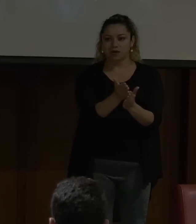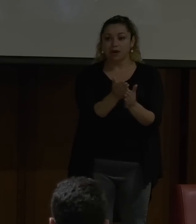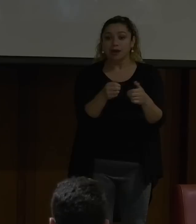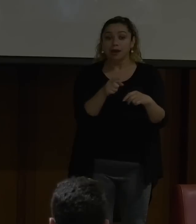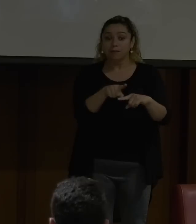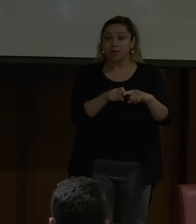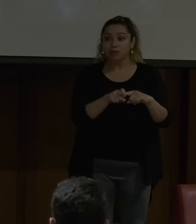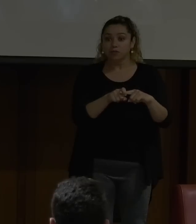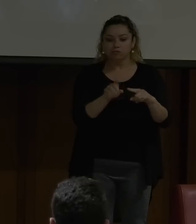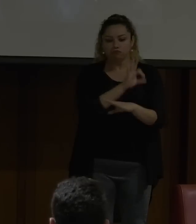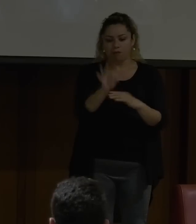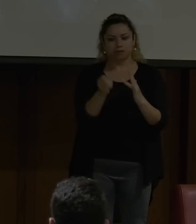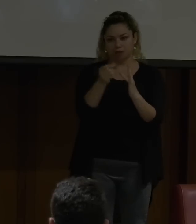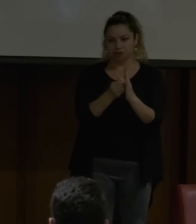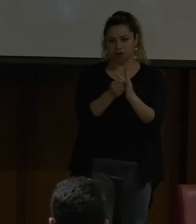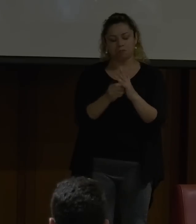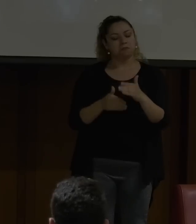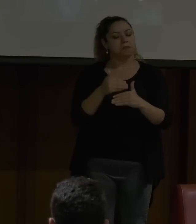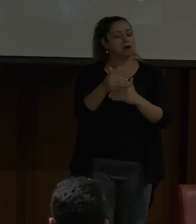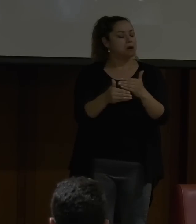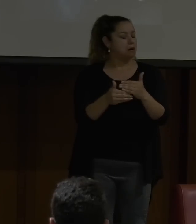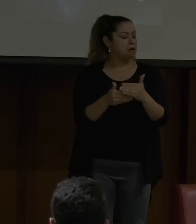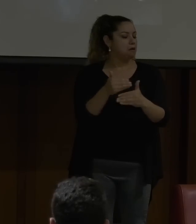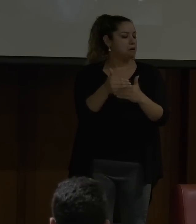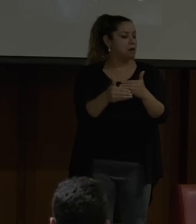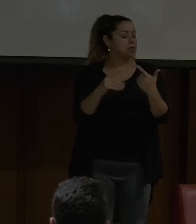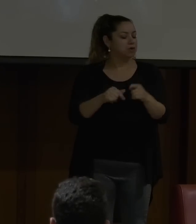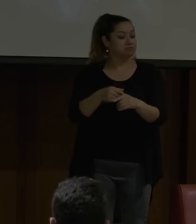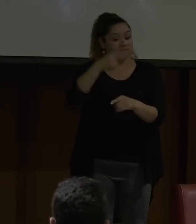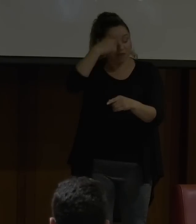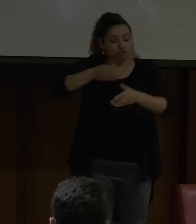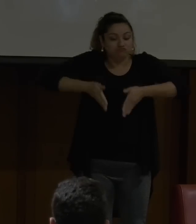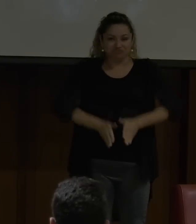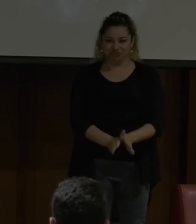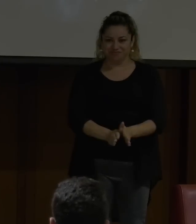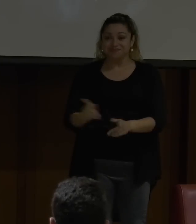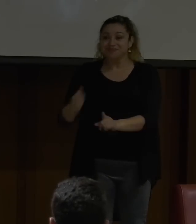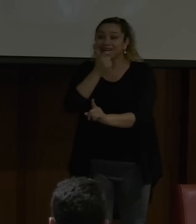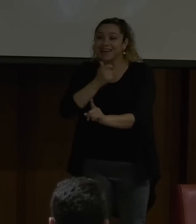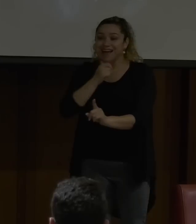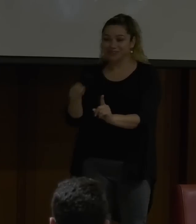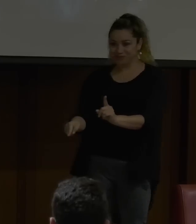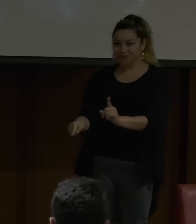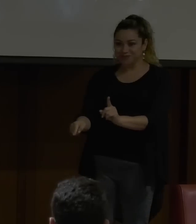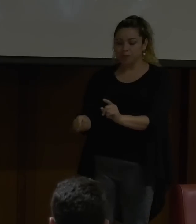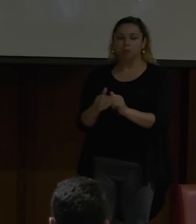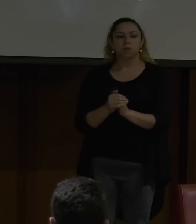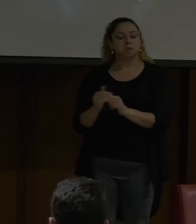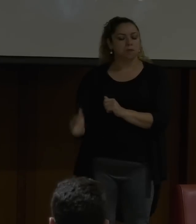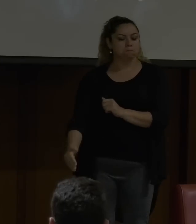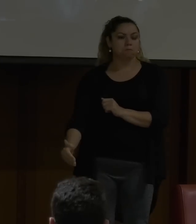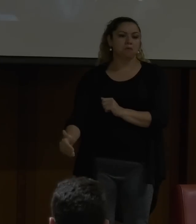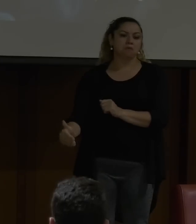casaron. Al año siguiente nació Leandro, el mayor de los 5 hijos de la pareja y por tanto aquel en quien